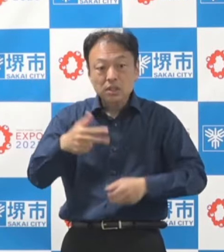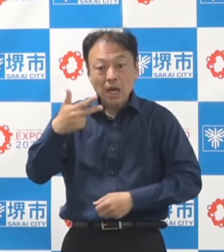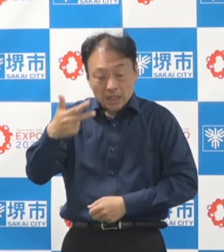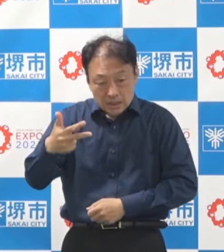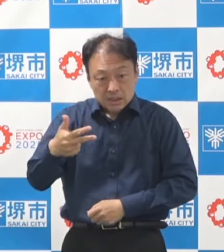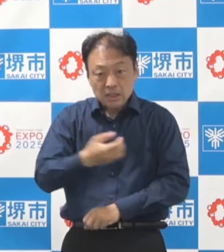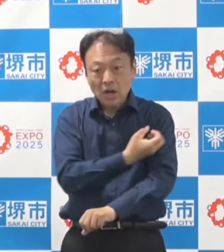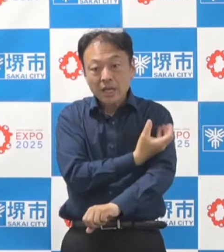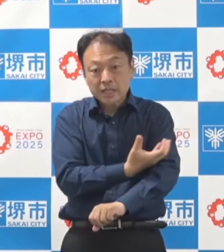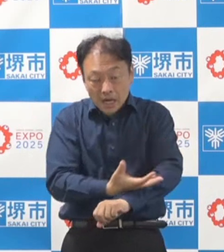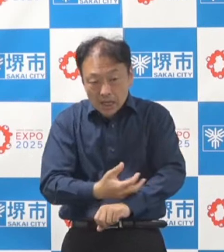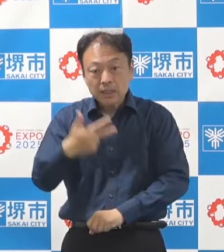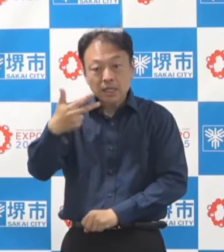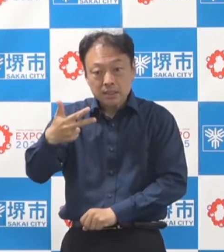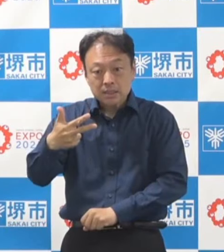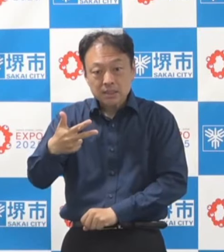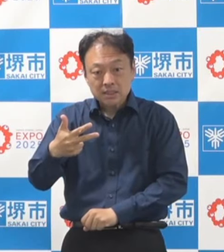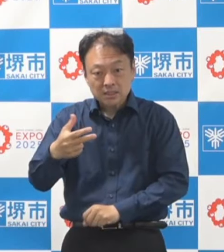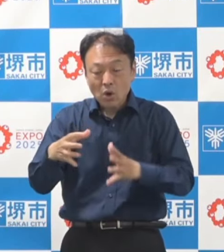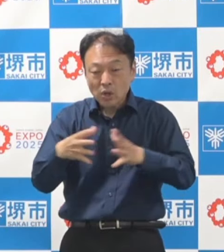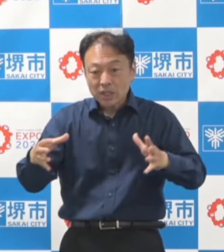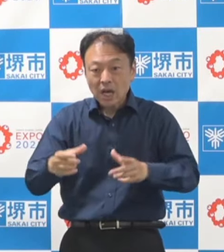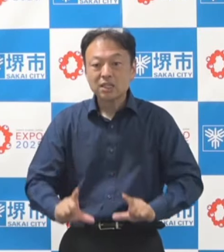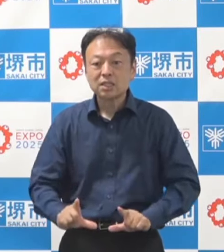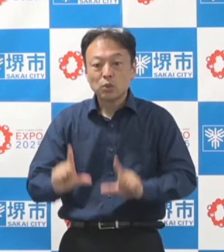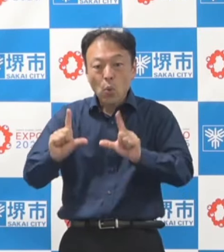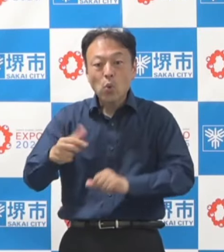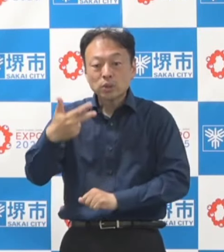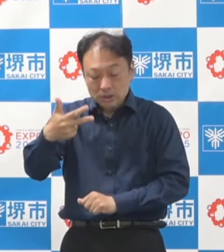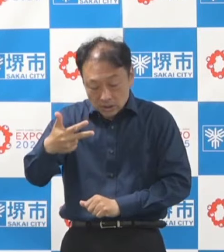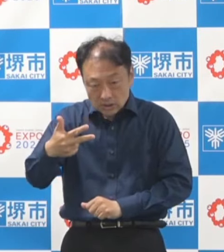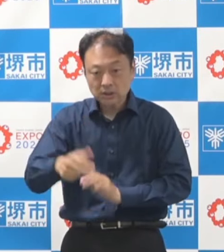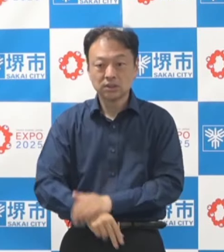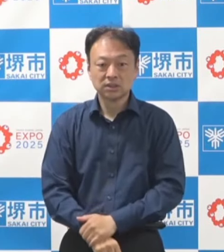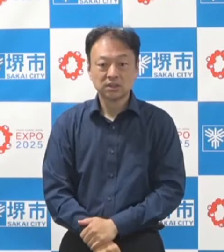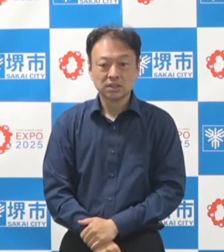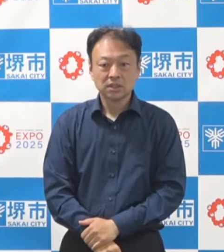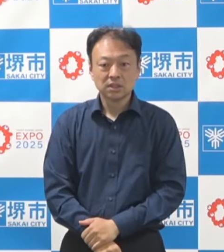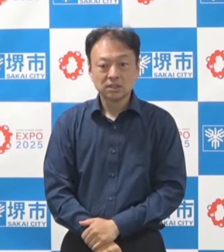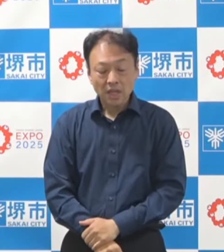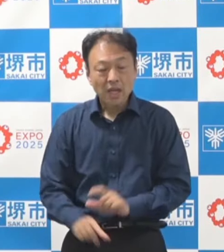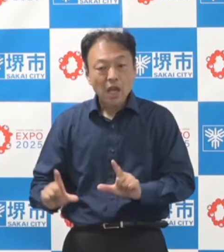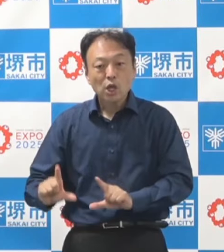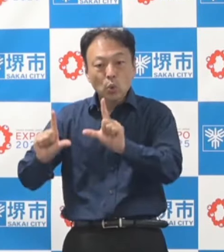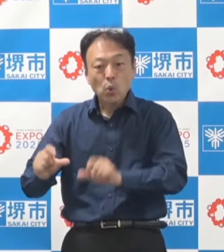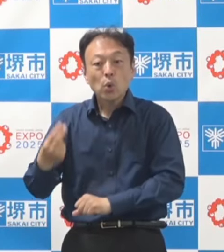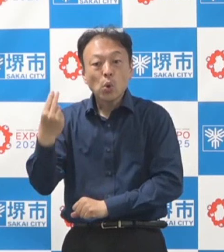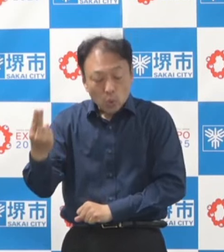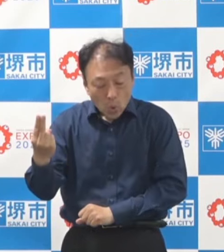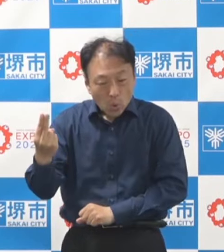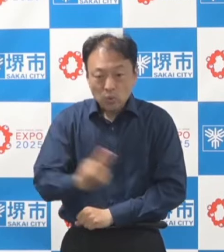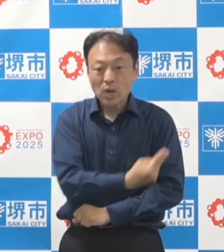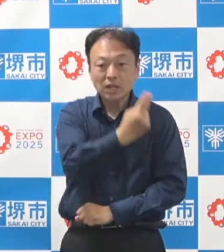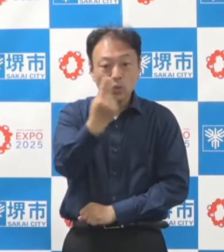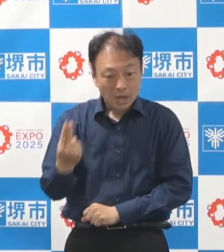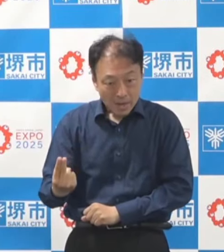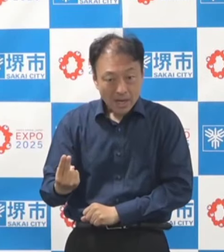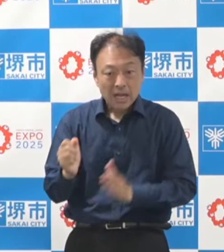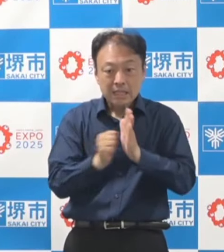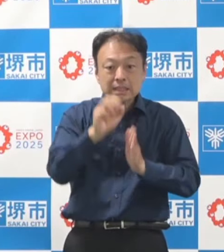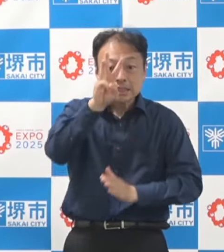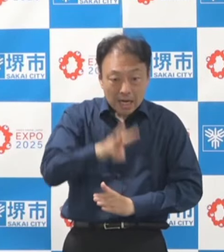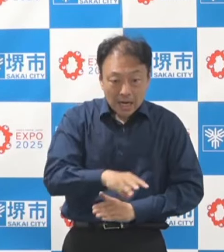大東市とですね、また東京都、富山県、石川県の自治体等でも実施をされていると聞